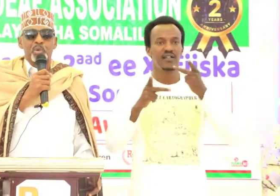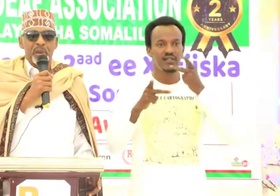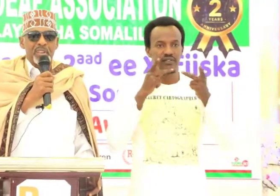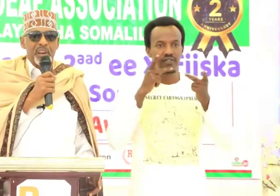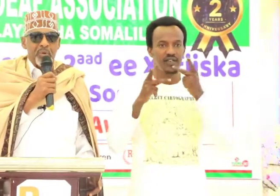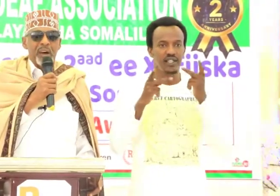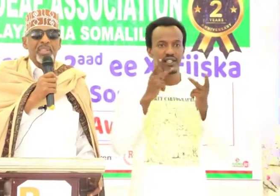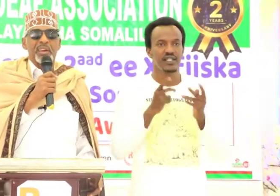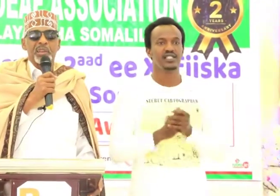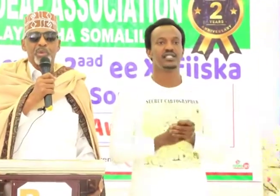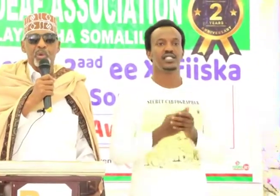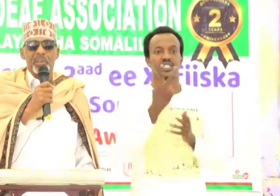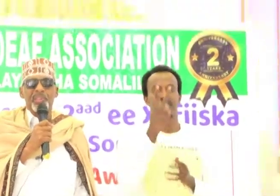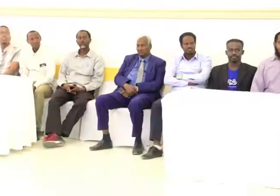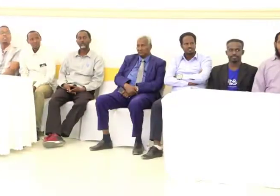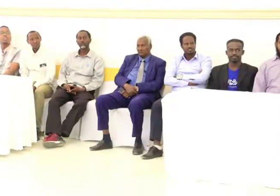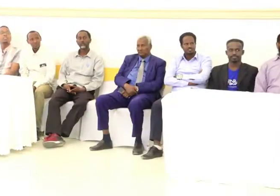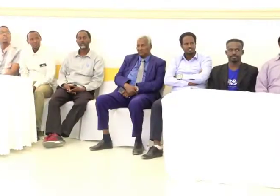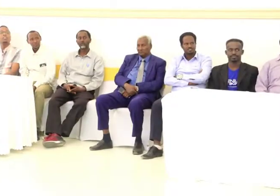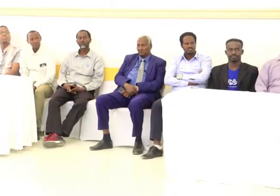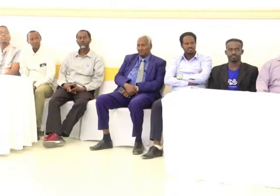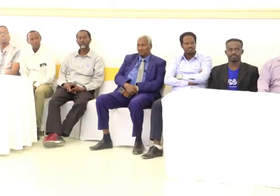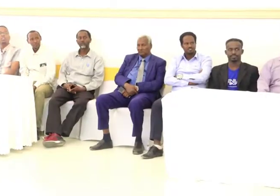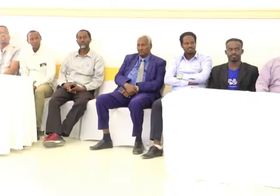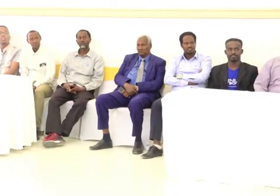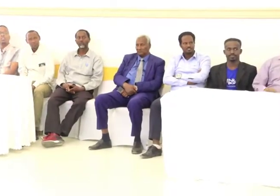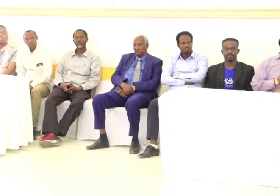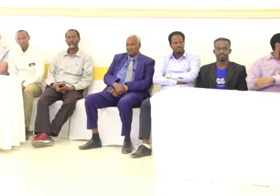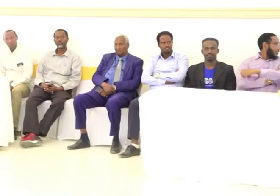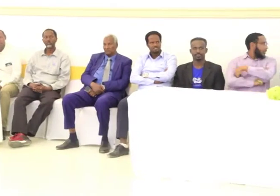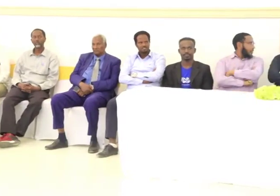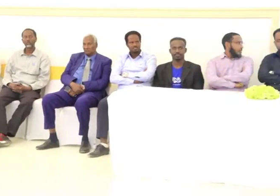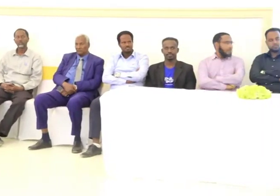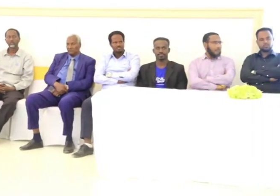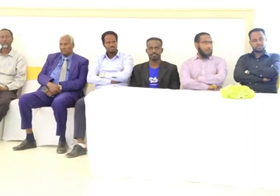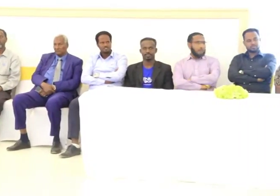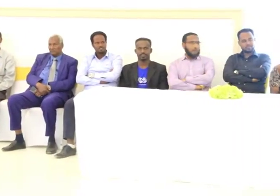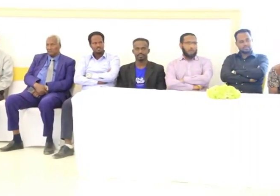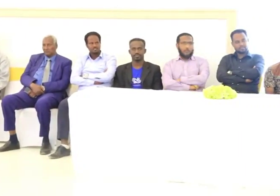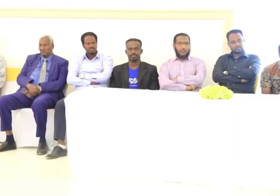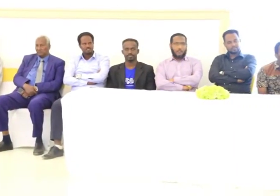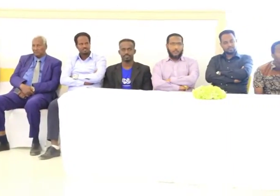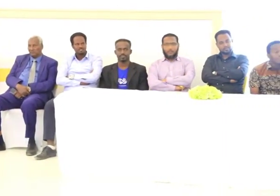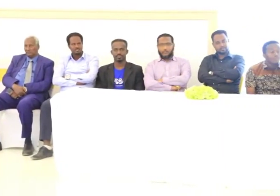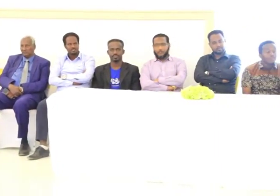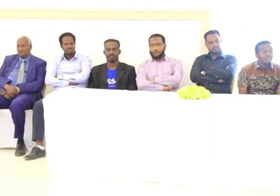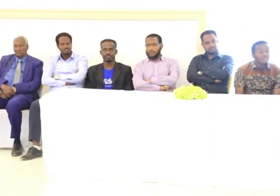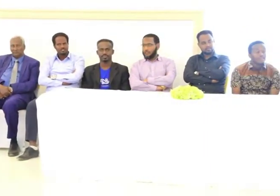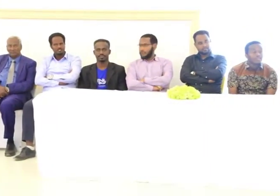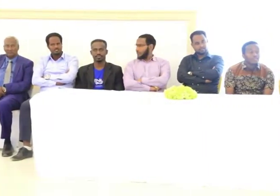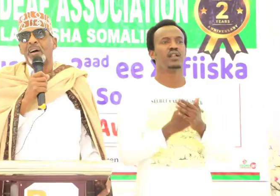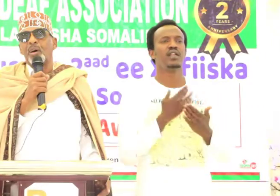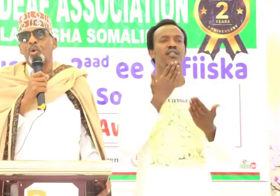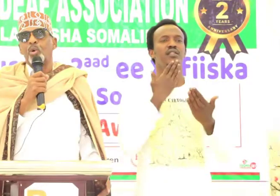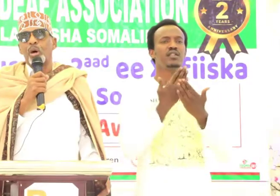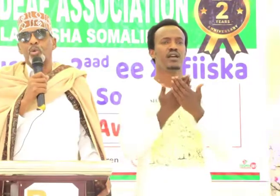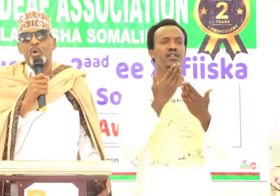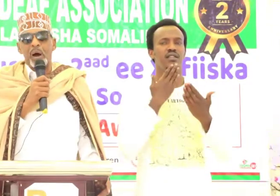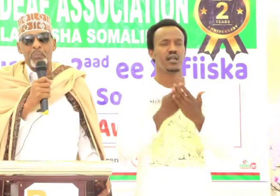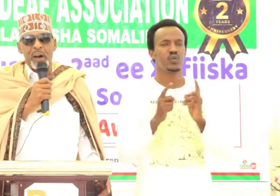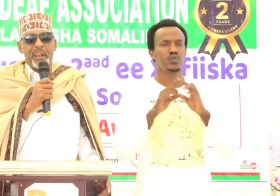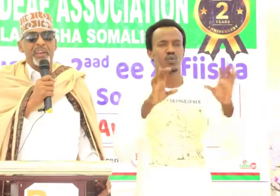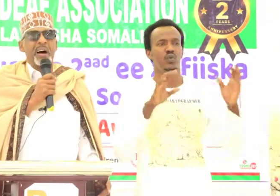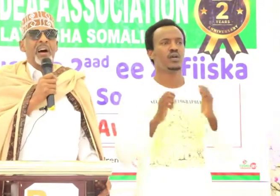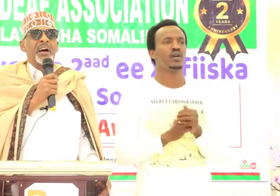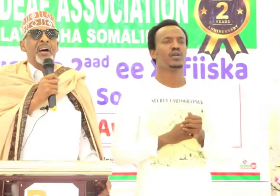سنة قولتي لبعض اكسو وريكتين أساس نقول لكو ذا المتاقلنا هاي واحد كل بوغادنا انا واحد